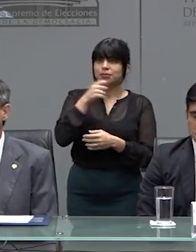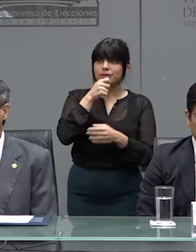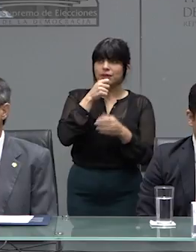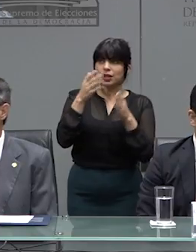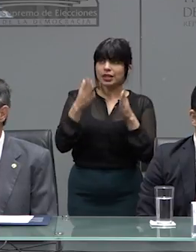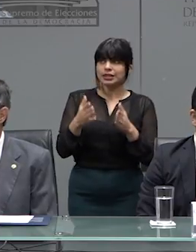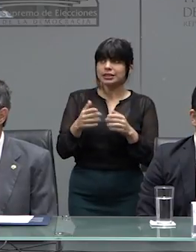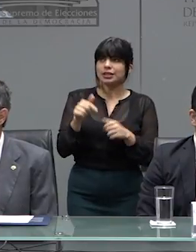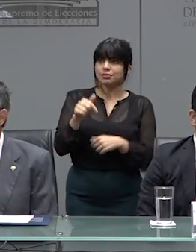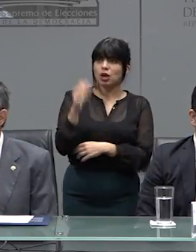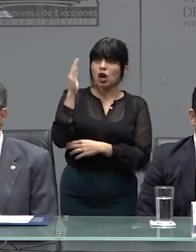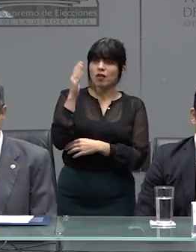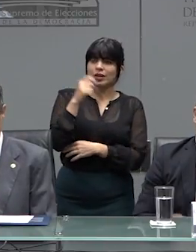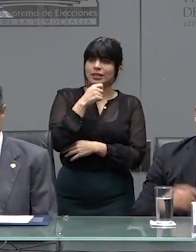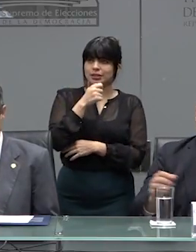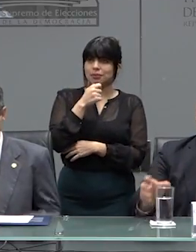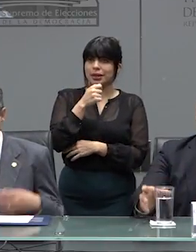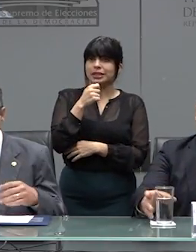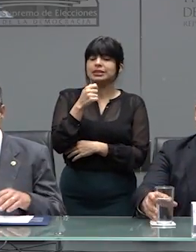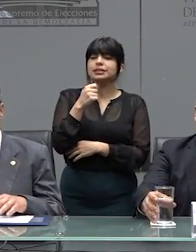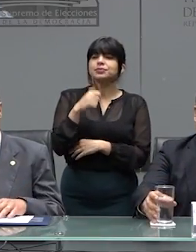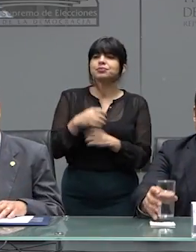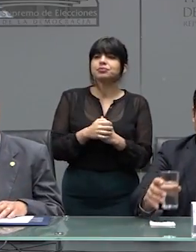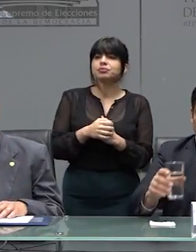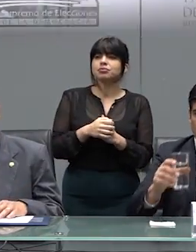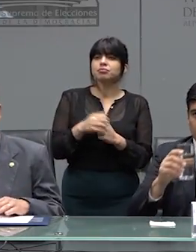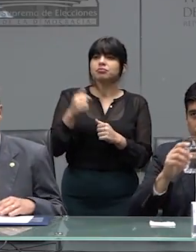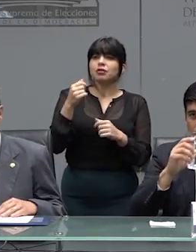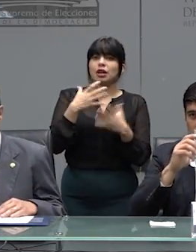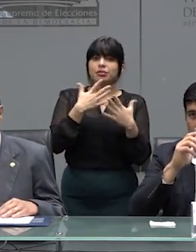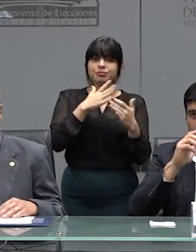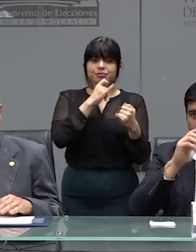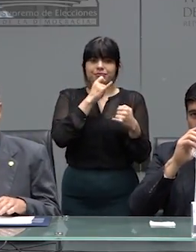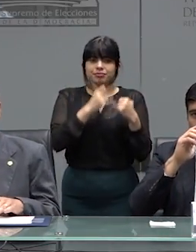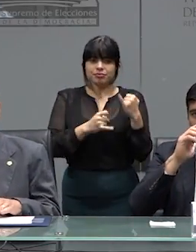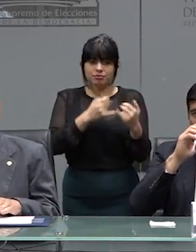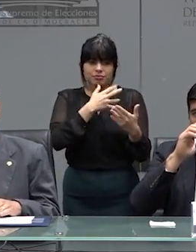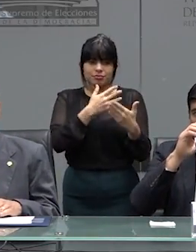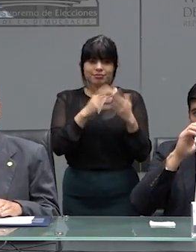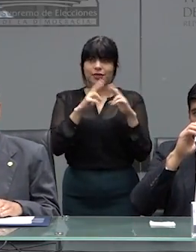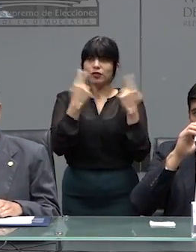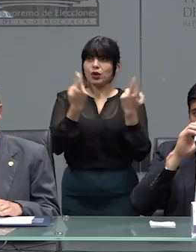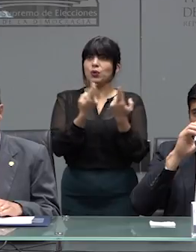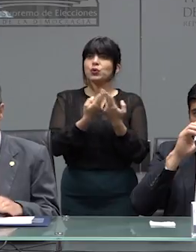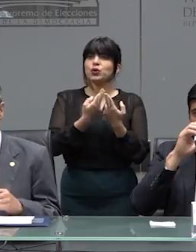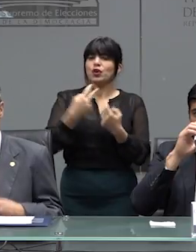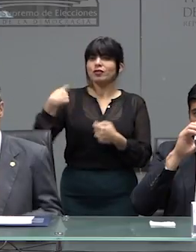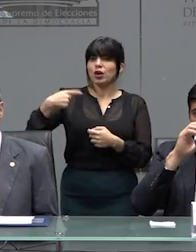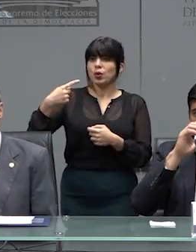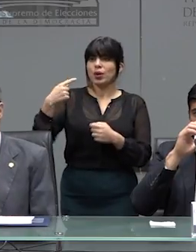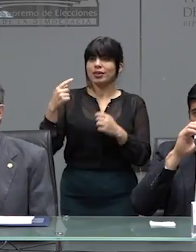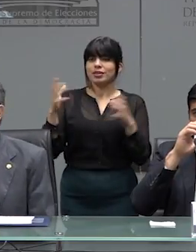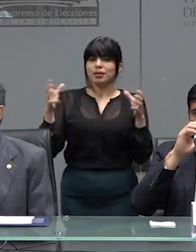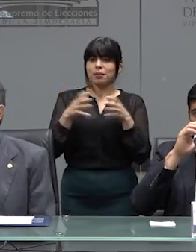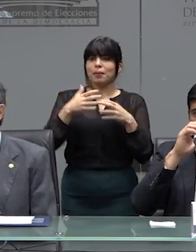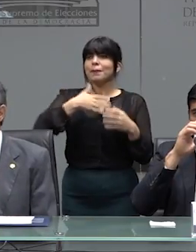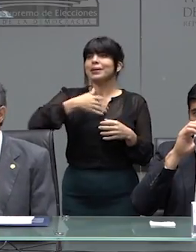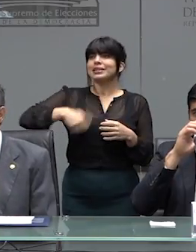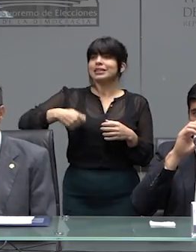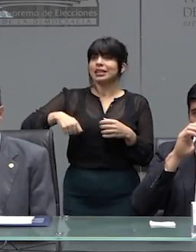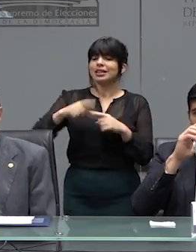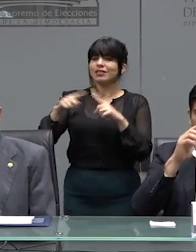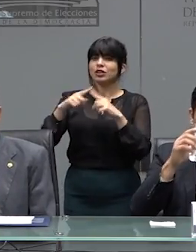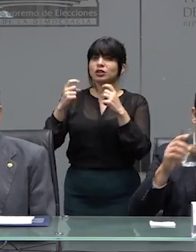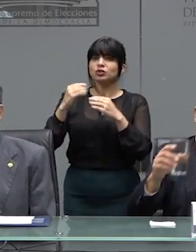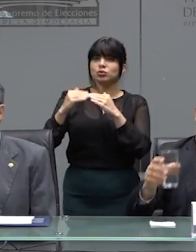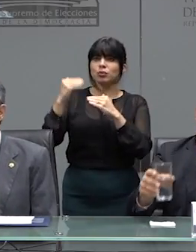prensa, a esta conferencia de prensa con la cual concluye este encuentro periódico entre presidentes de los supremos